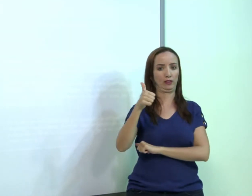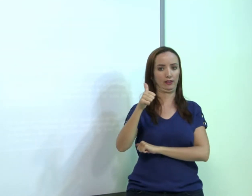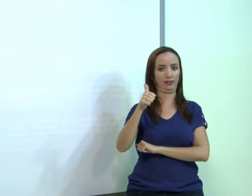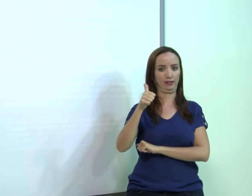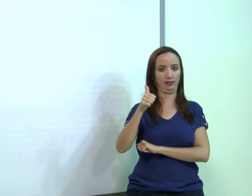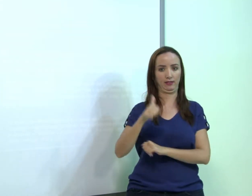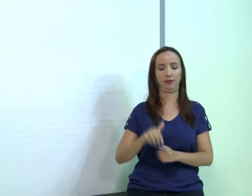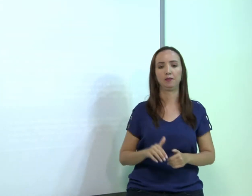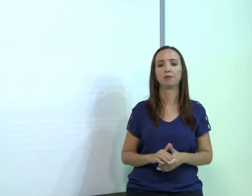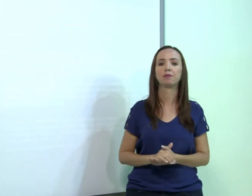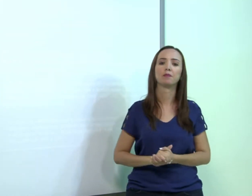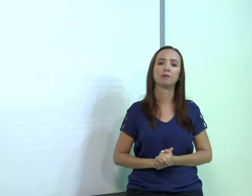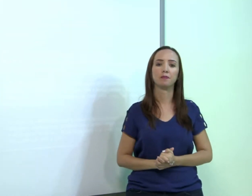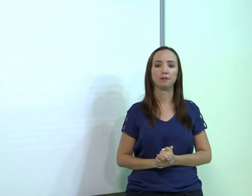e com a fonte 11.